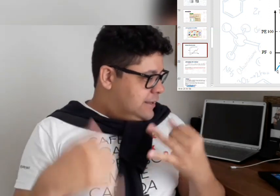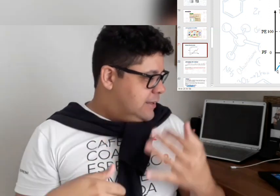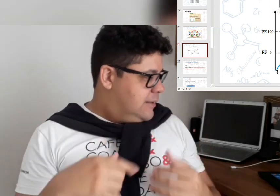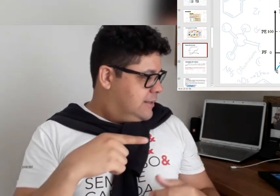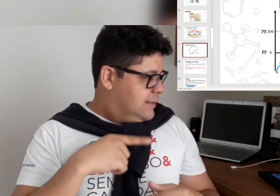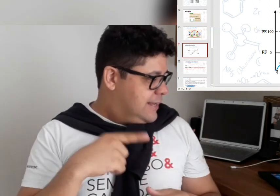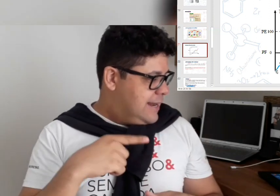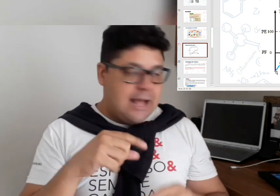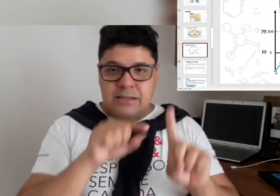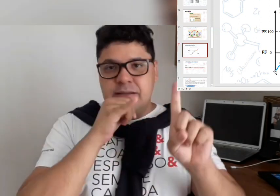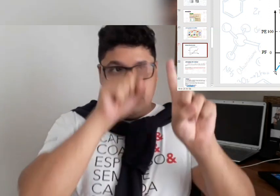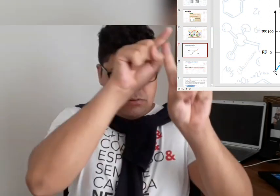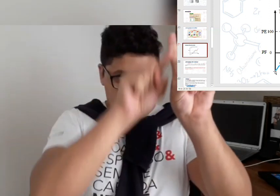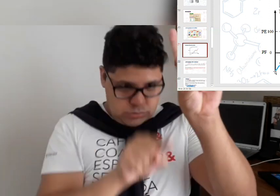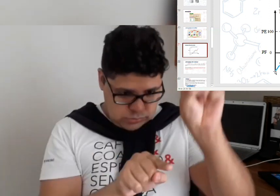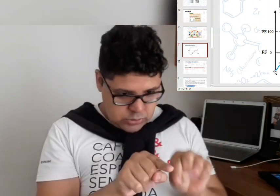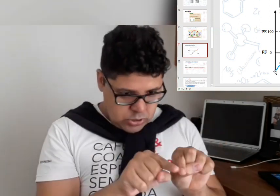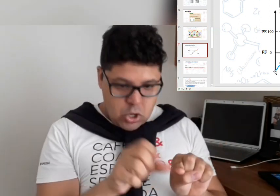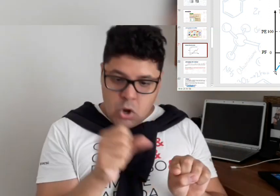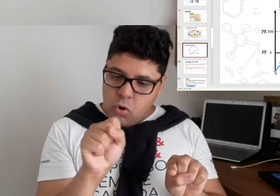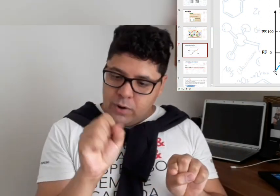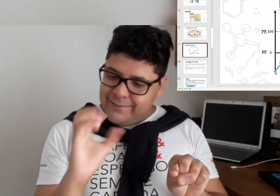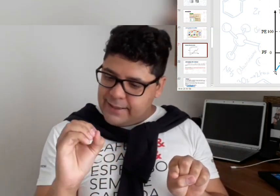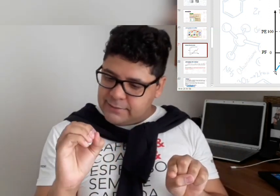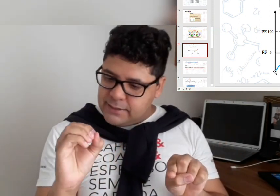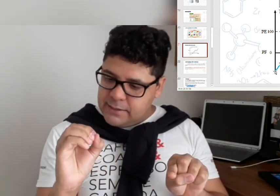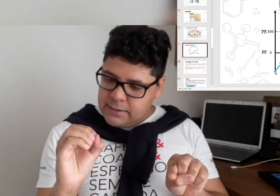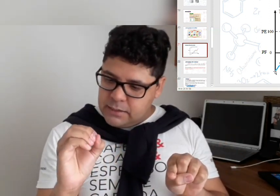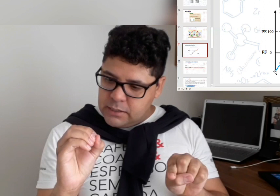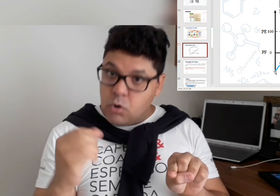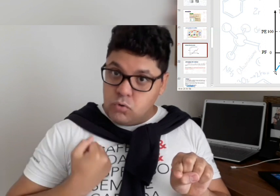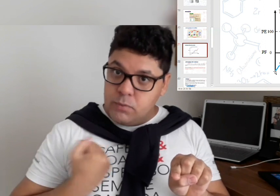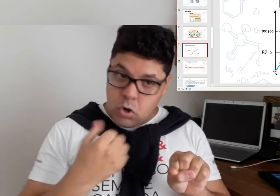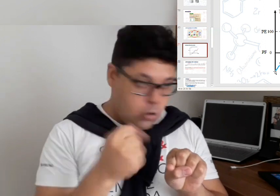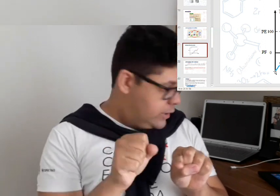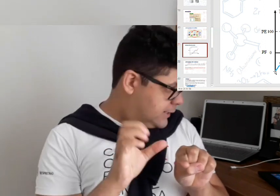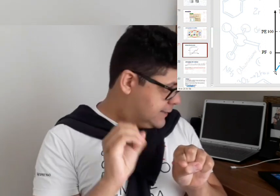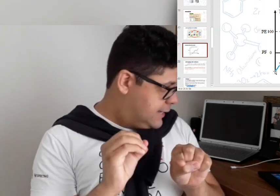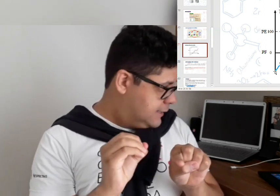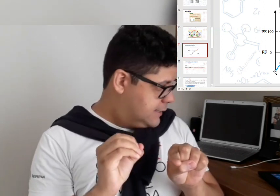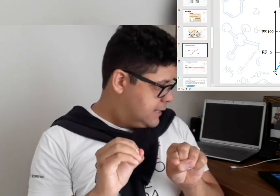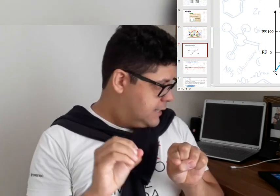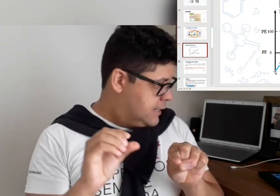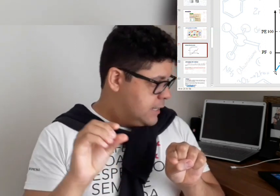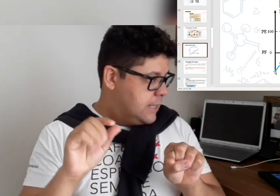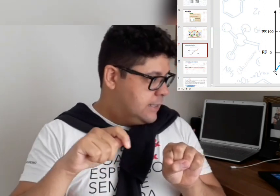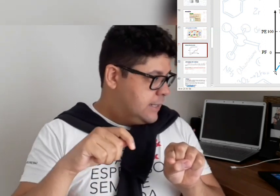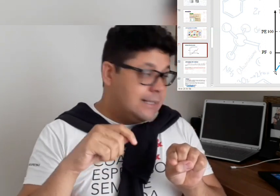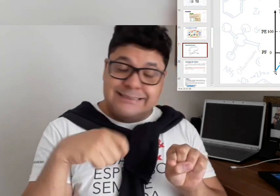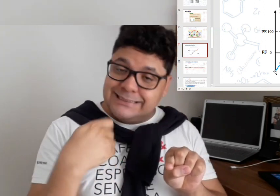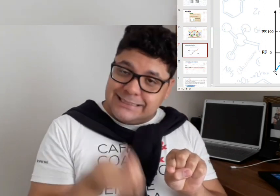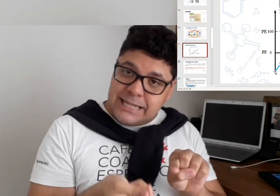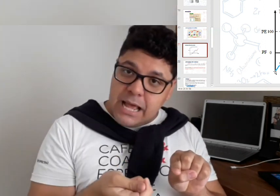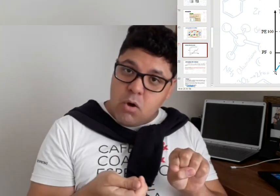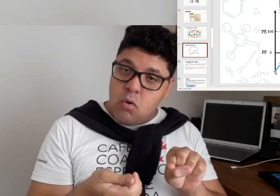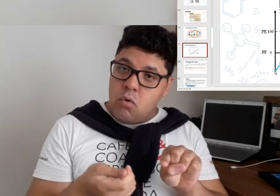80 graus negativos, a água está no estado sólido, tá? Então, se ela está no estado sólido, significa que é